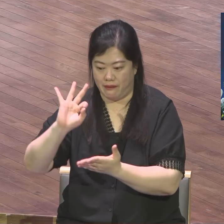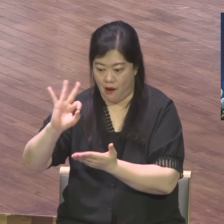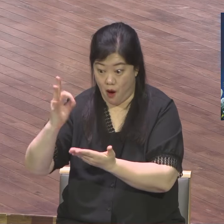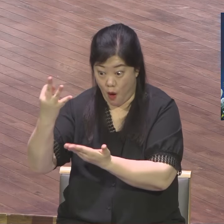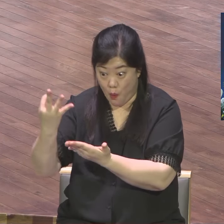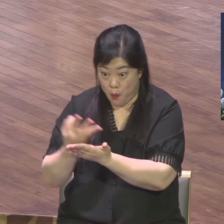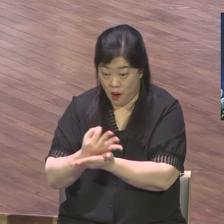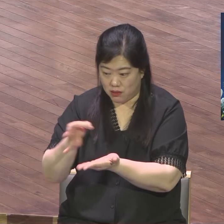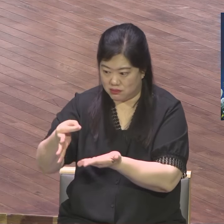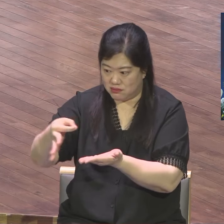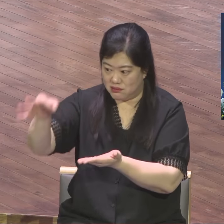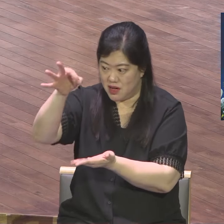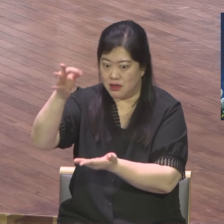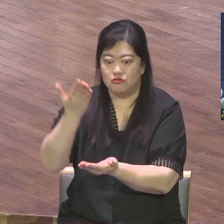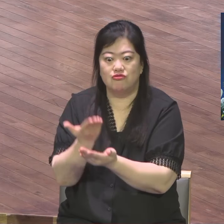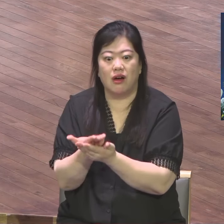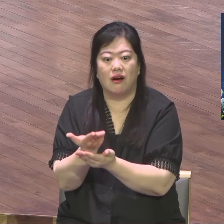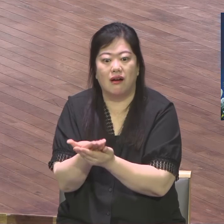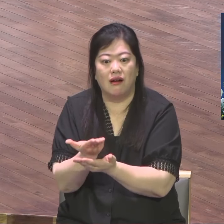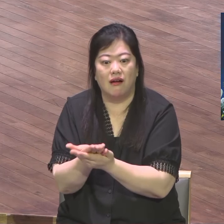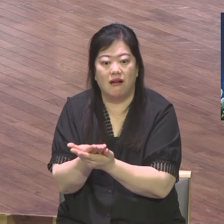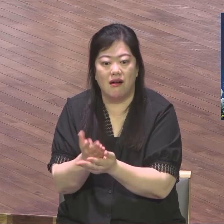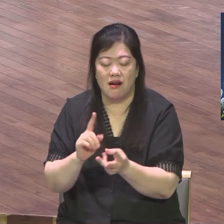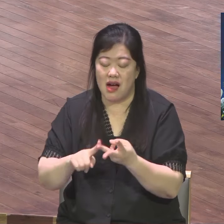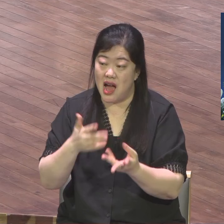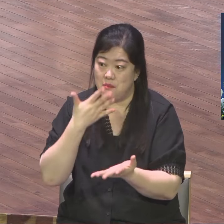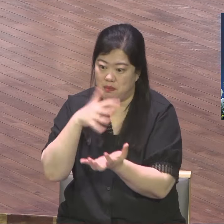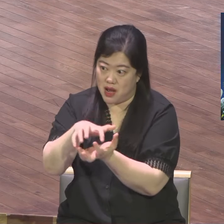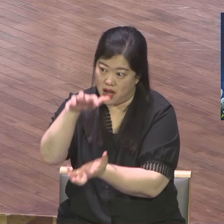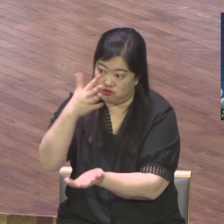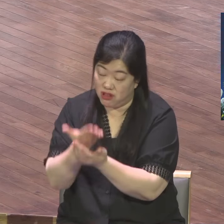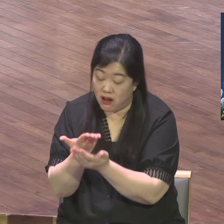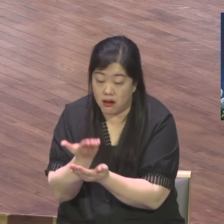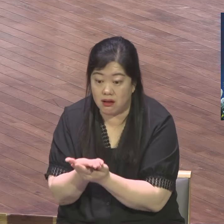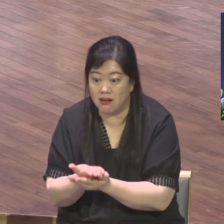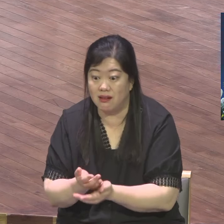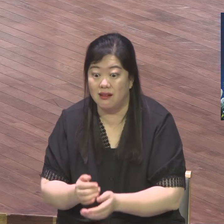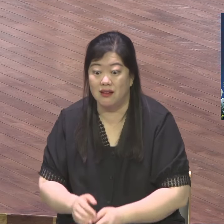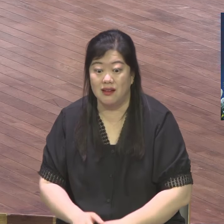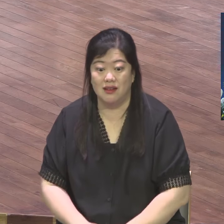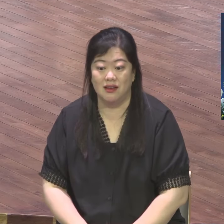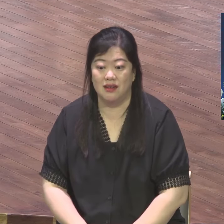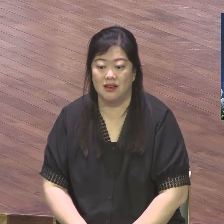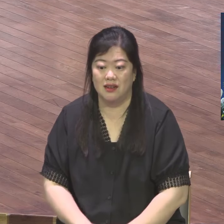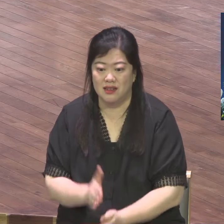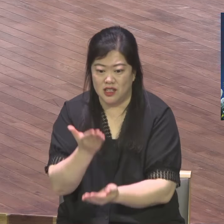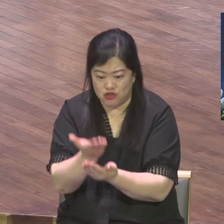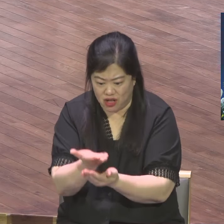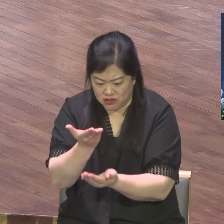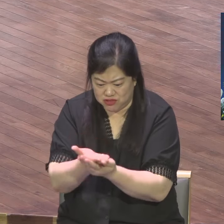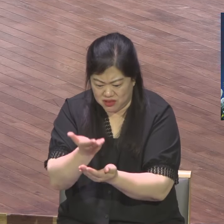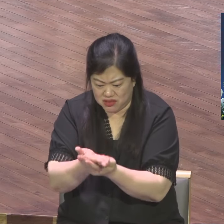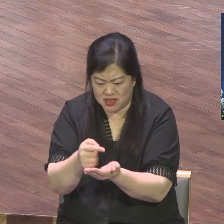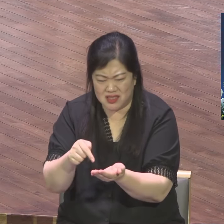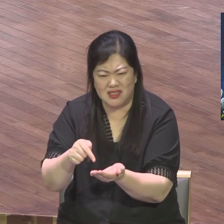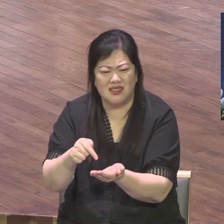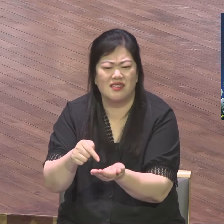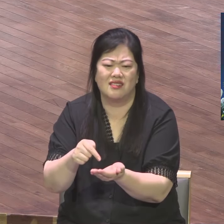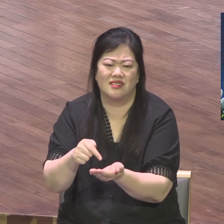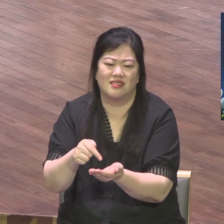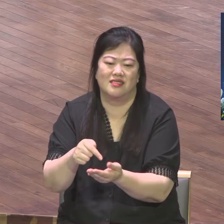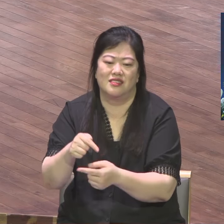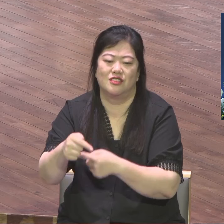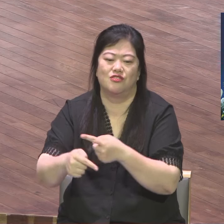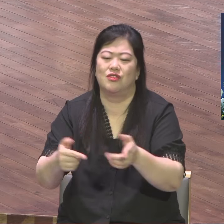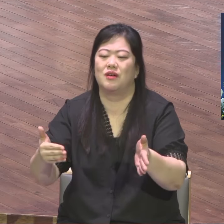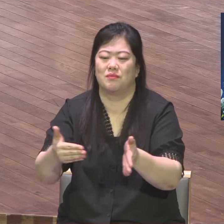다 그래 하지요. 아굴은 소유 자체보다도 그것을 잘 컨트롤할 수 있는 영적